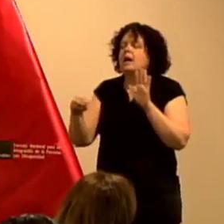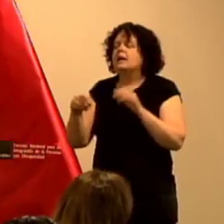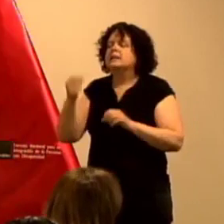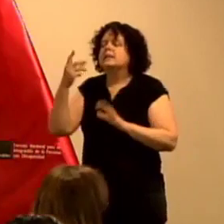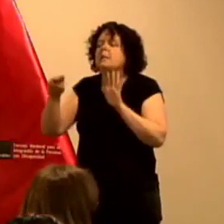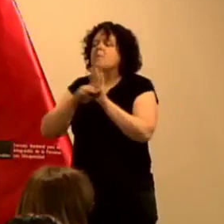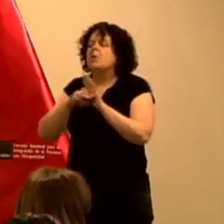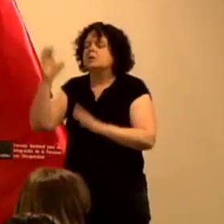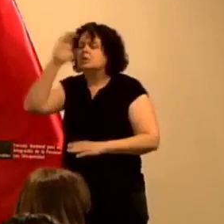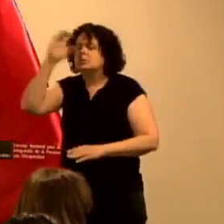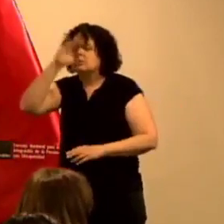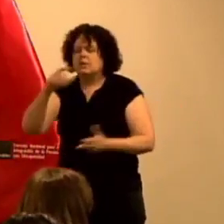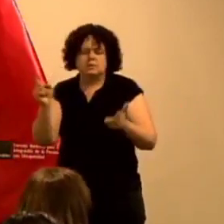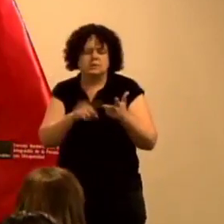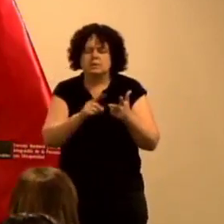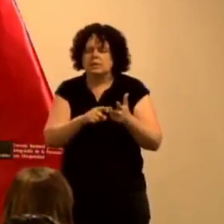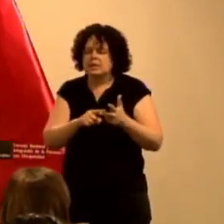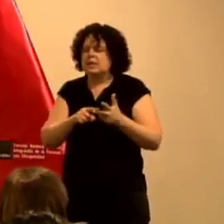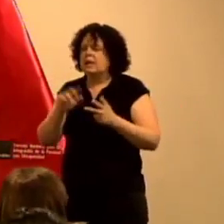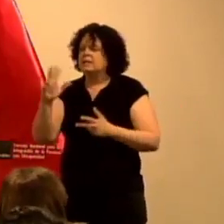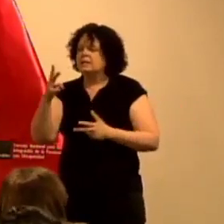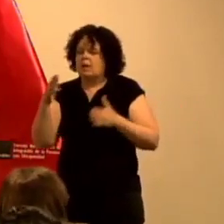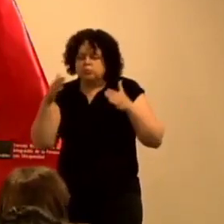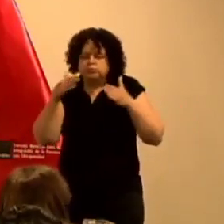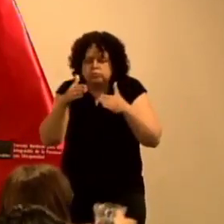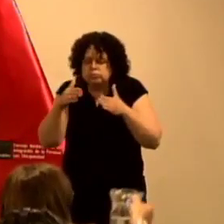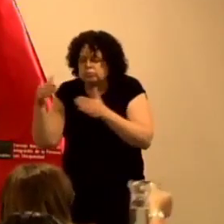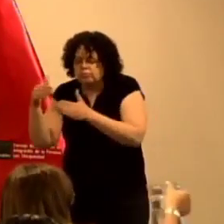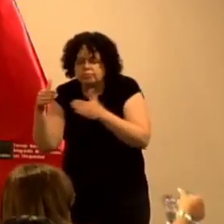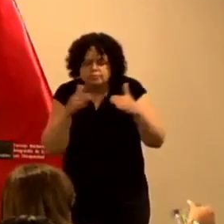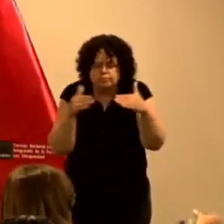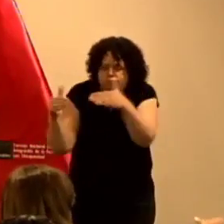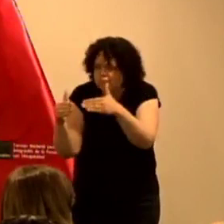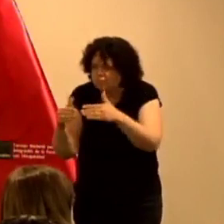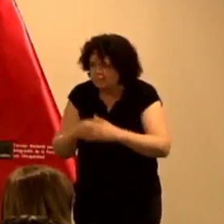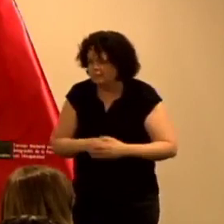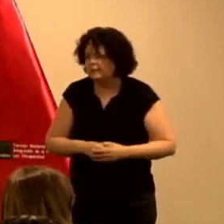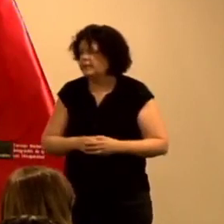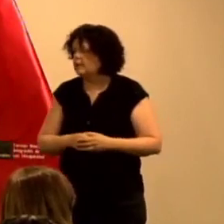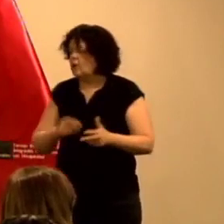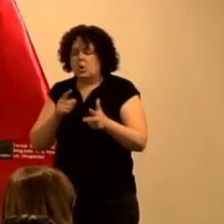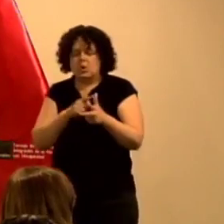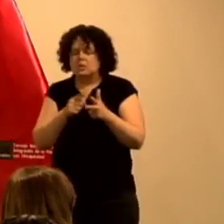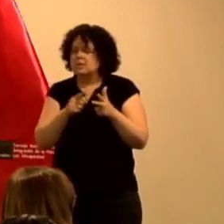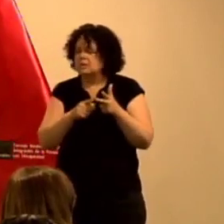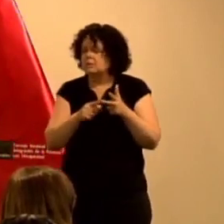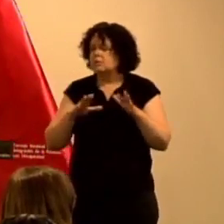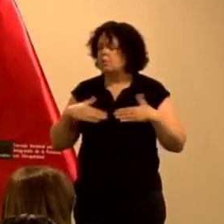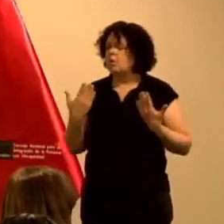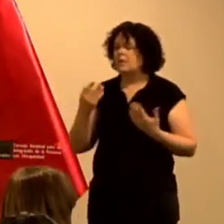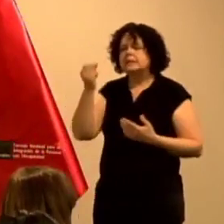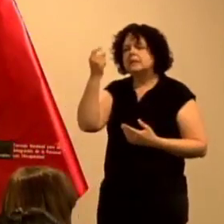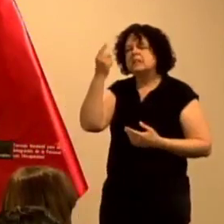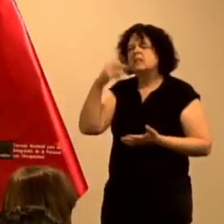conceptuales. Y tercero, conocer los enfoques de intervención. Con las tres cosas o con los tres campos vamos a entender en realidad